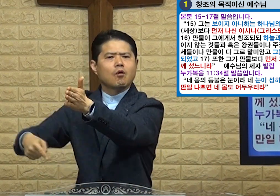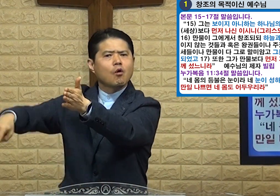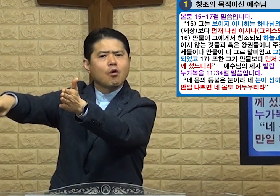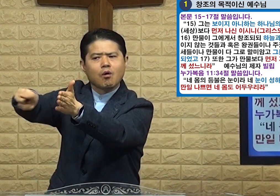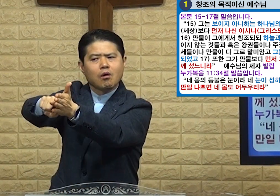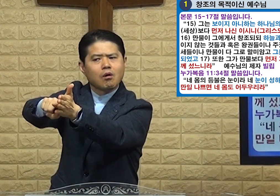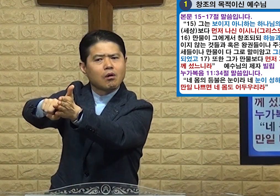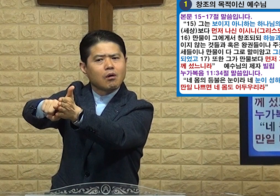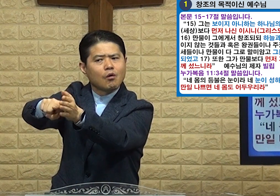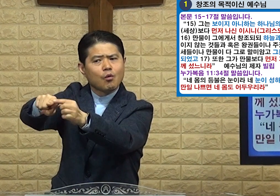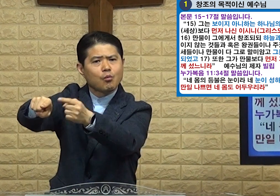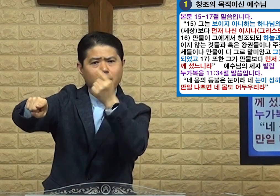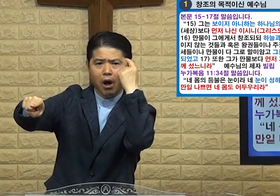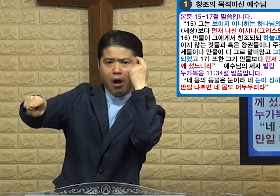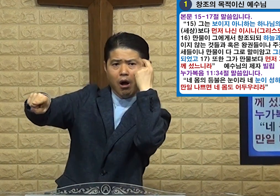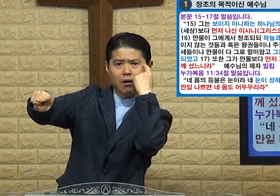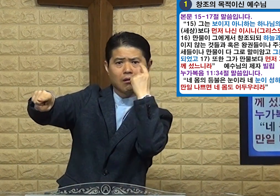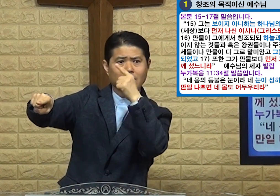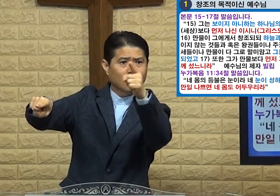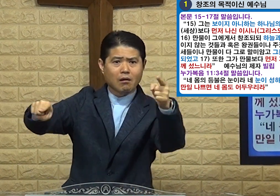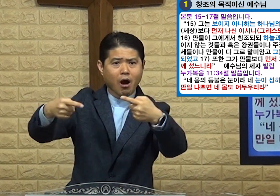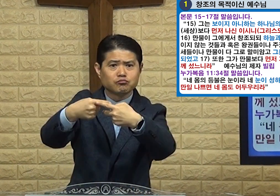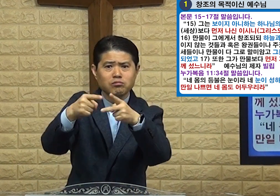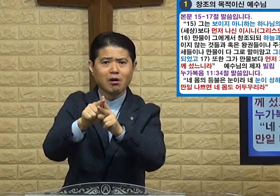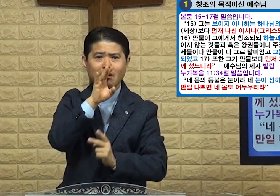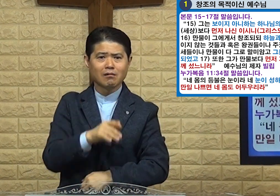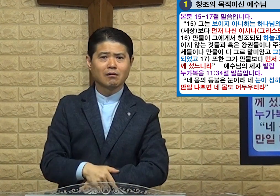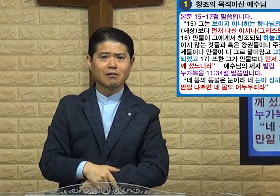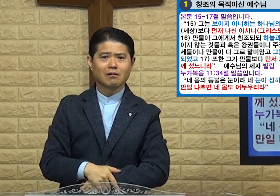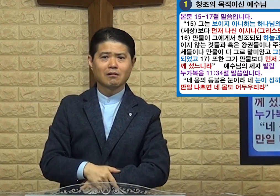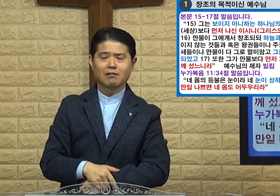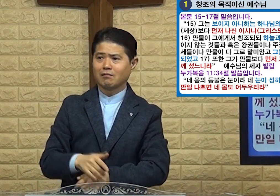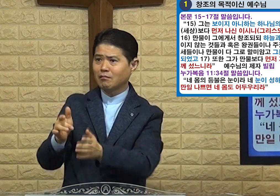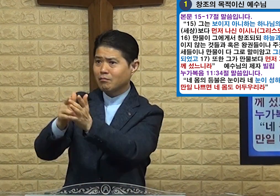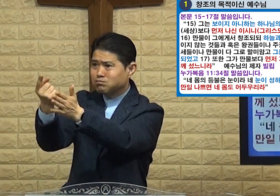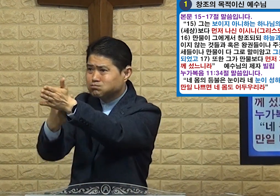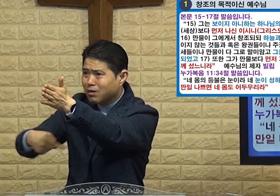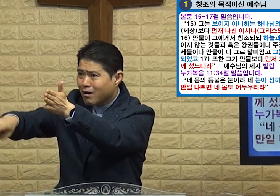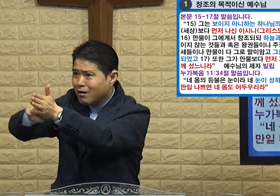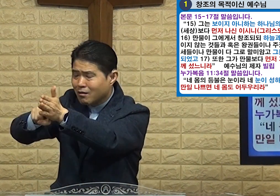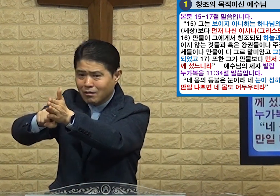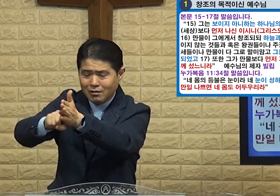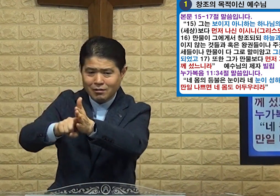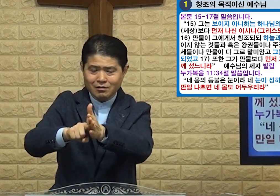원래는 이 예수님의 생각이 우리가 이해되지 않지만